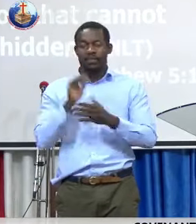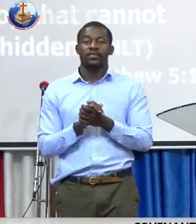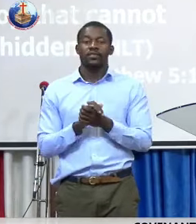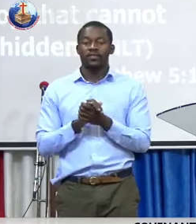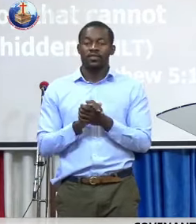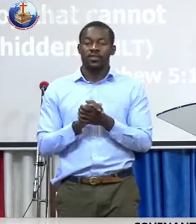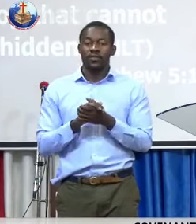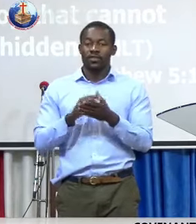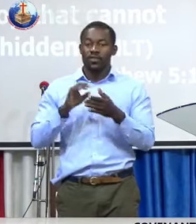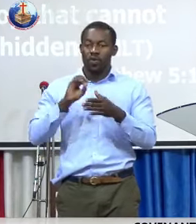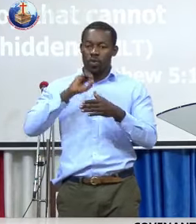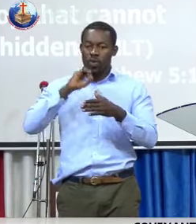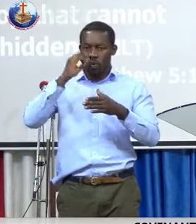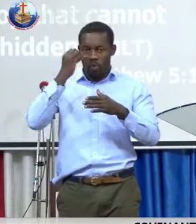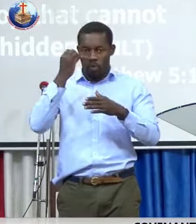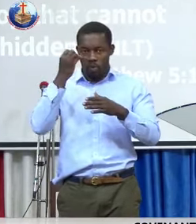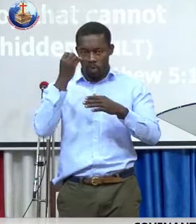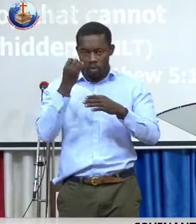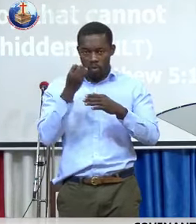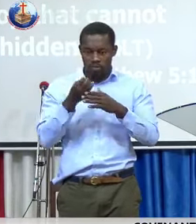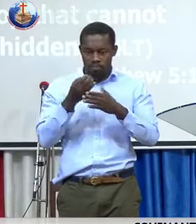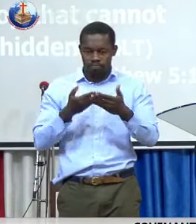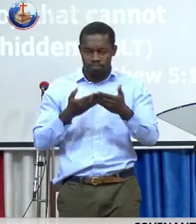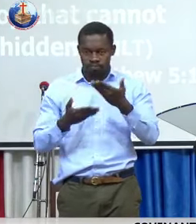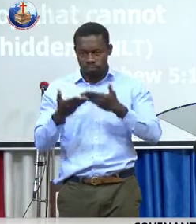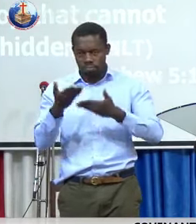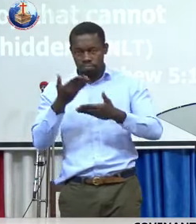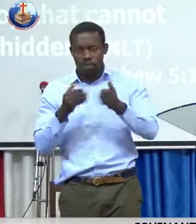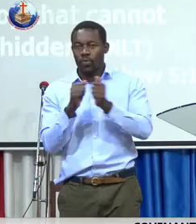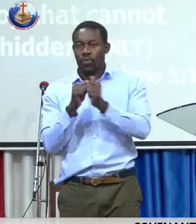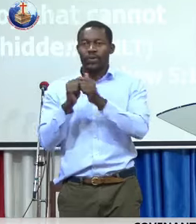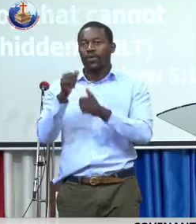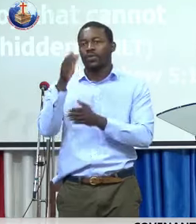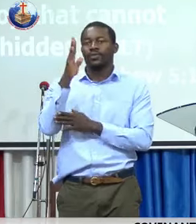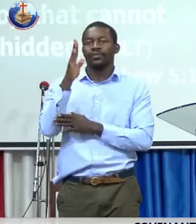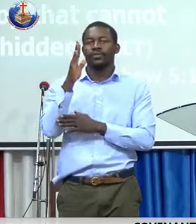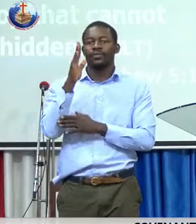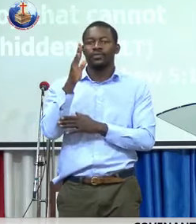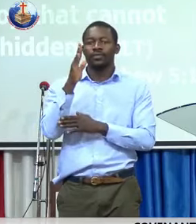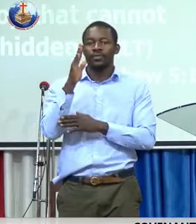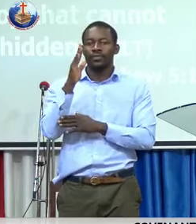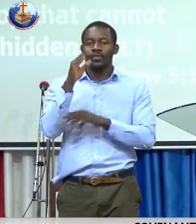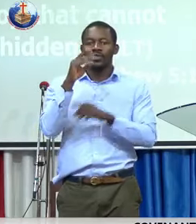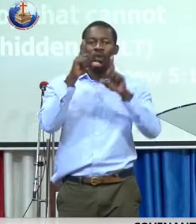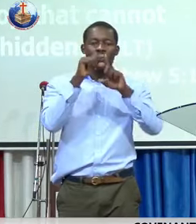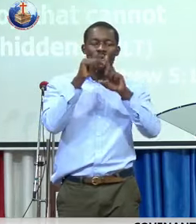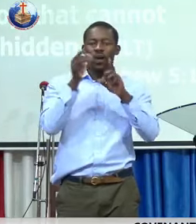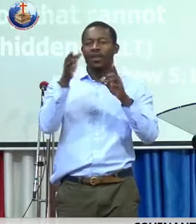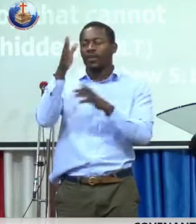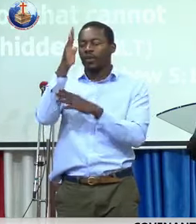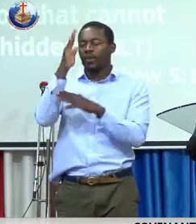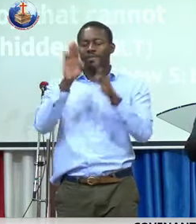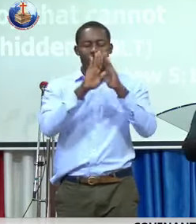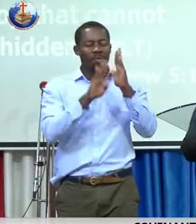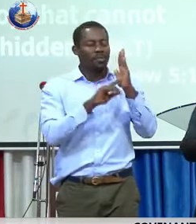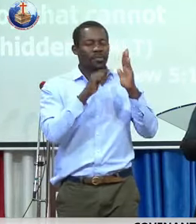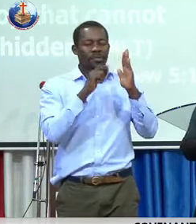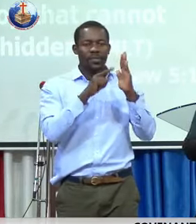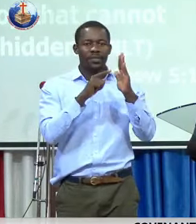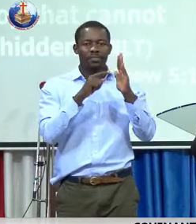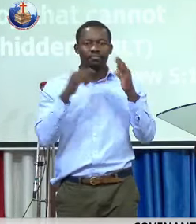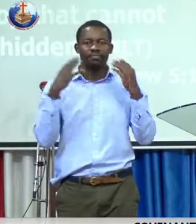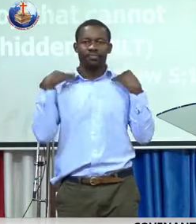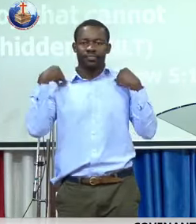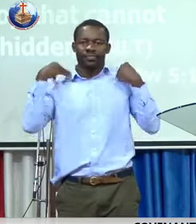And reconciliation with God. Na upatanisho na Mungu. The word of the Lord is not meant to massage our egos when we are in sin. Neno la Mungu sio